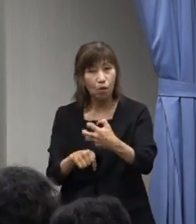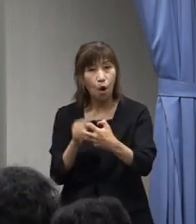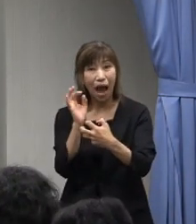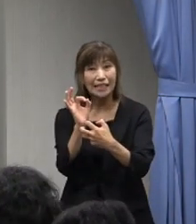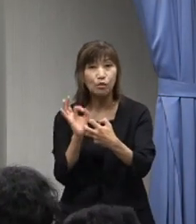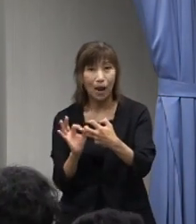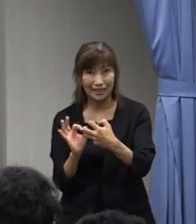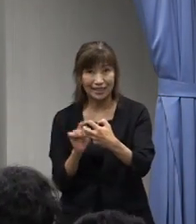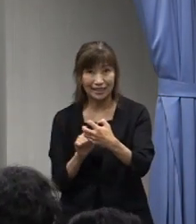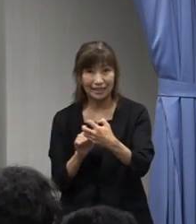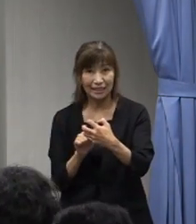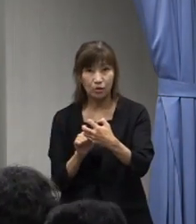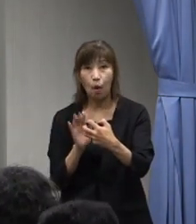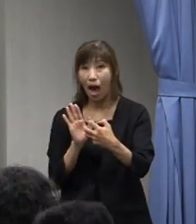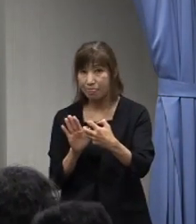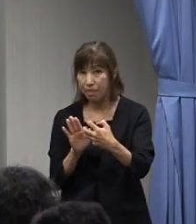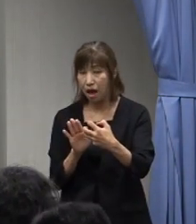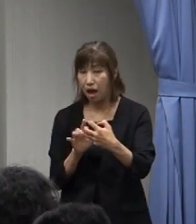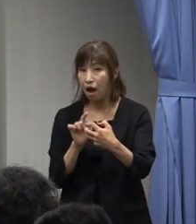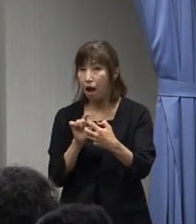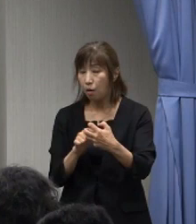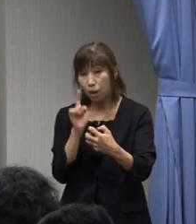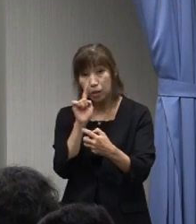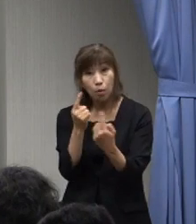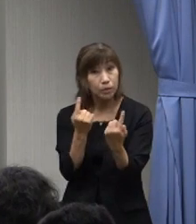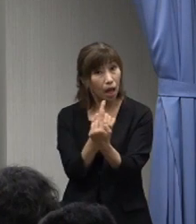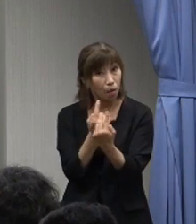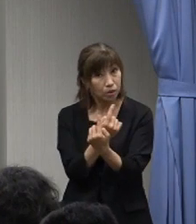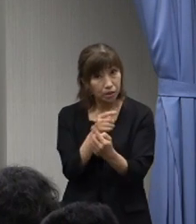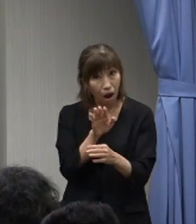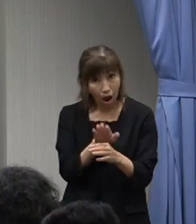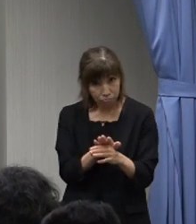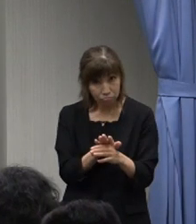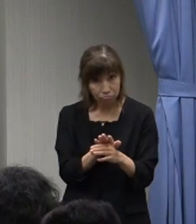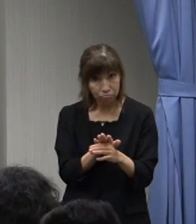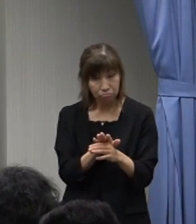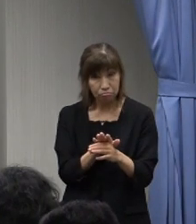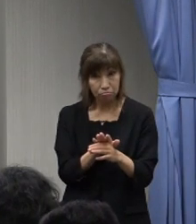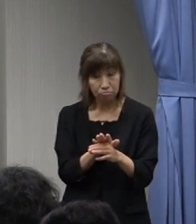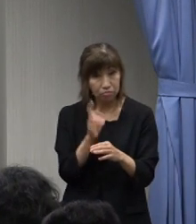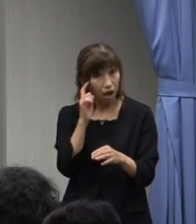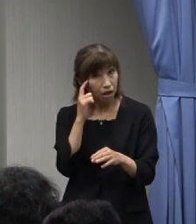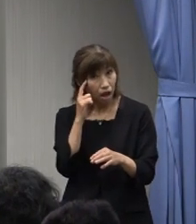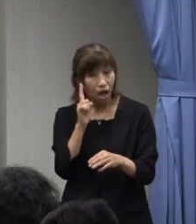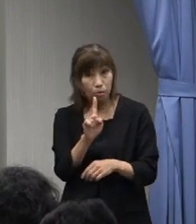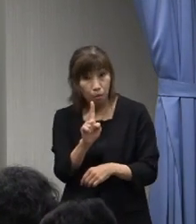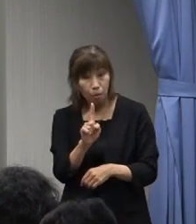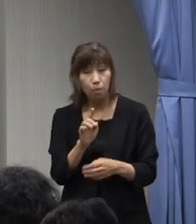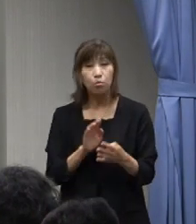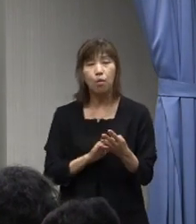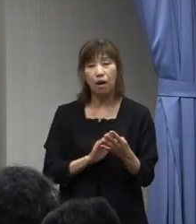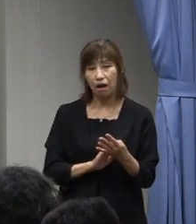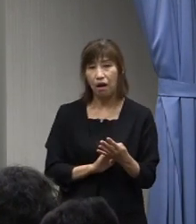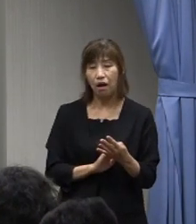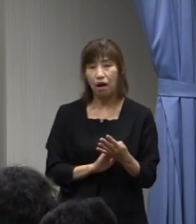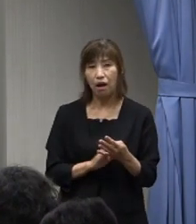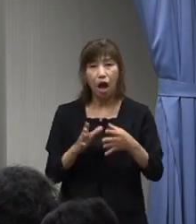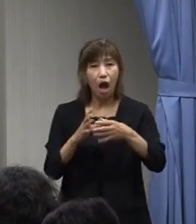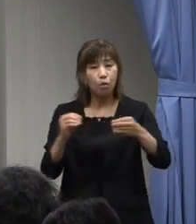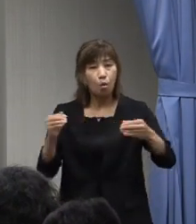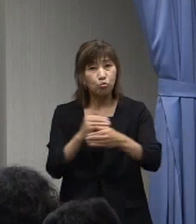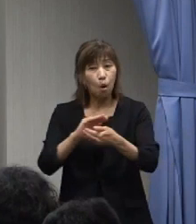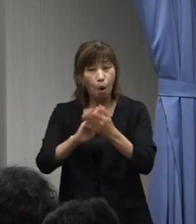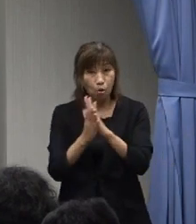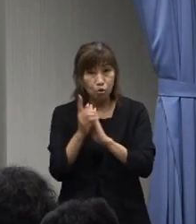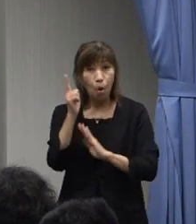辺を見直していかれるとかですね、お考えあるのかどうか、国交省の方からのです